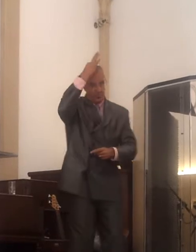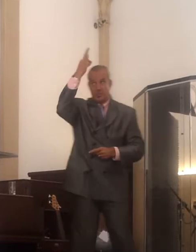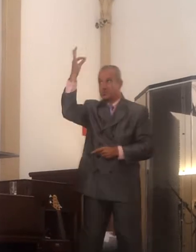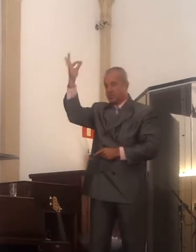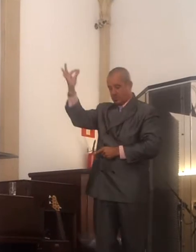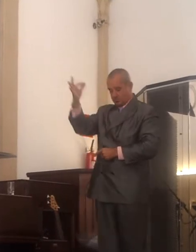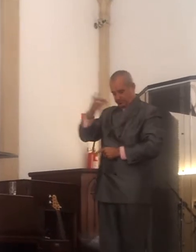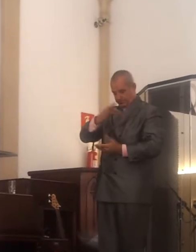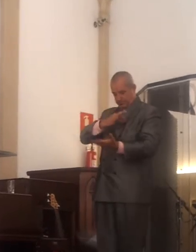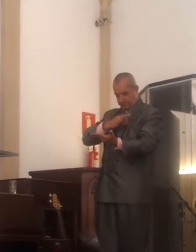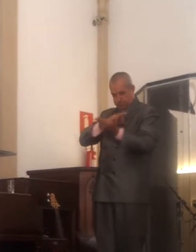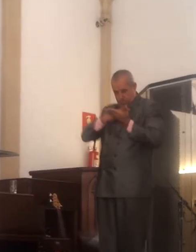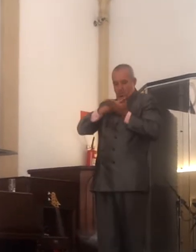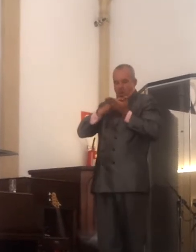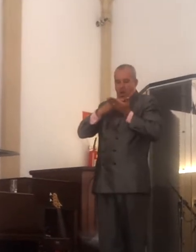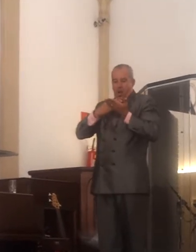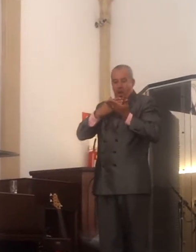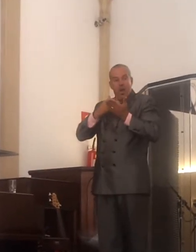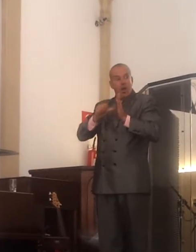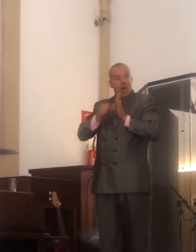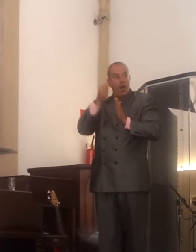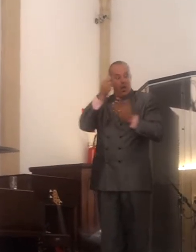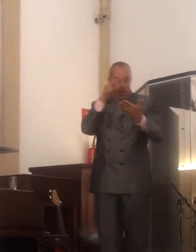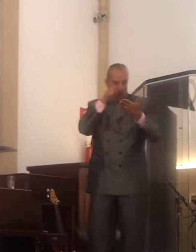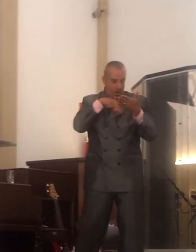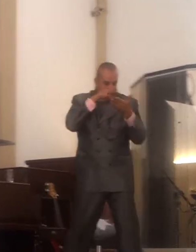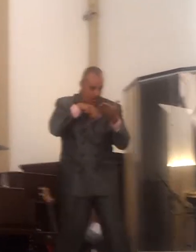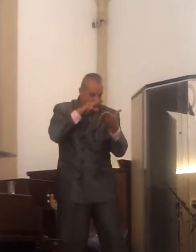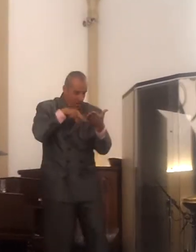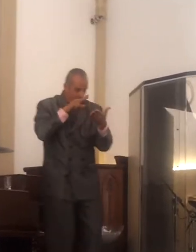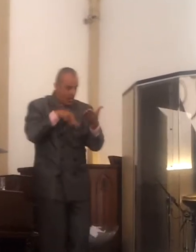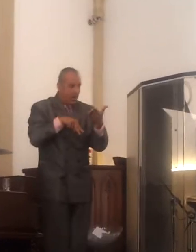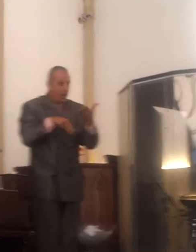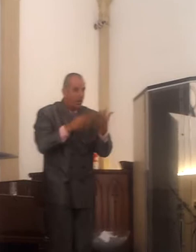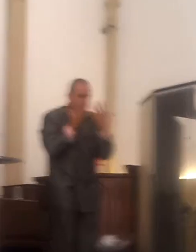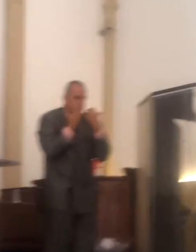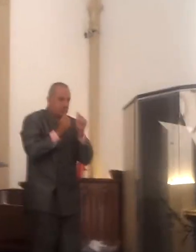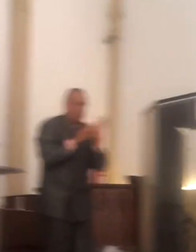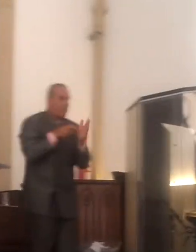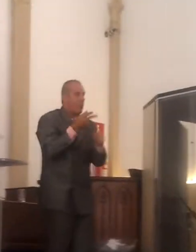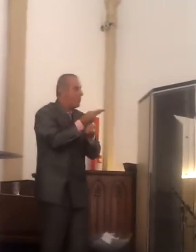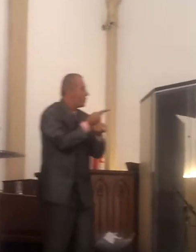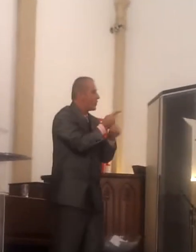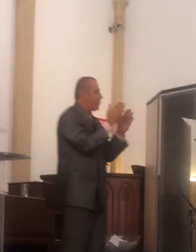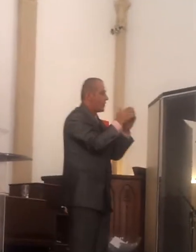da pessoa que a recebe, o primeiro passo dessa pessoa é procurar uma igreja.